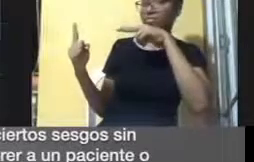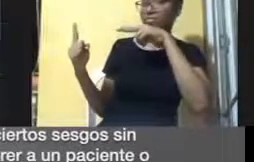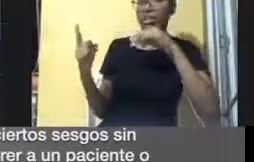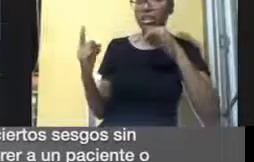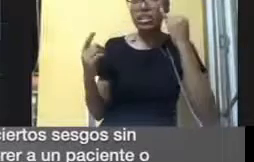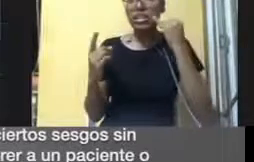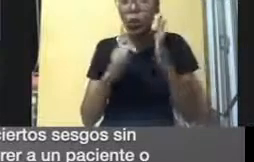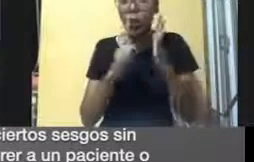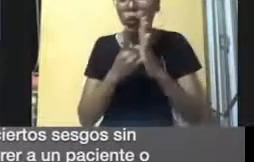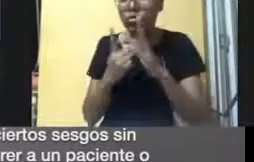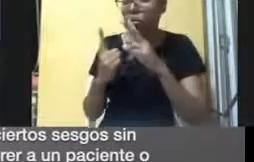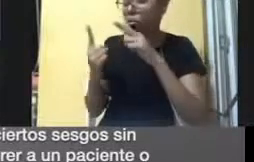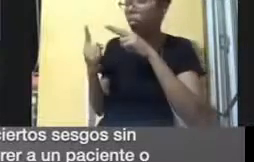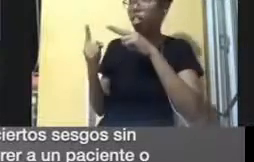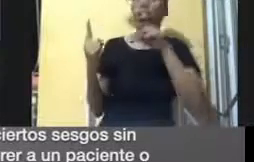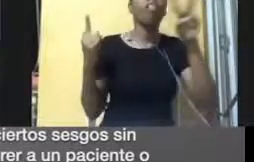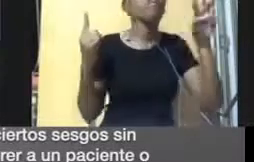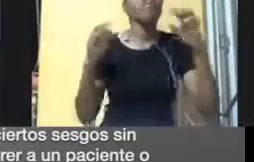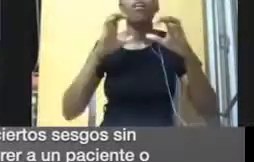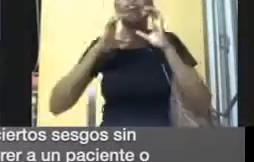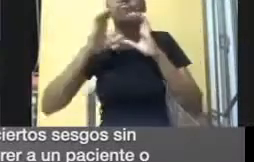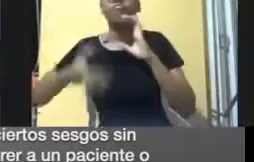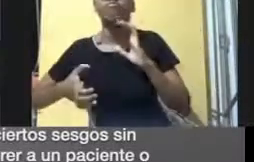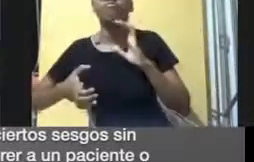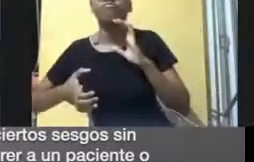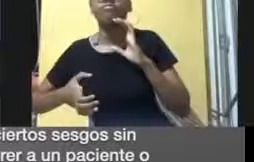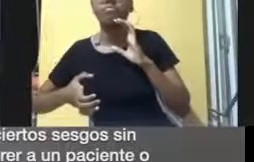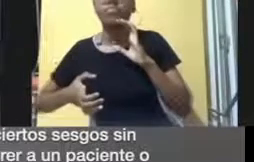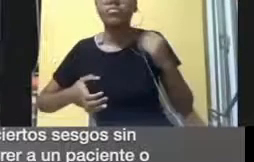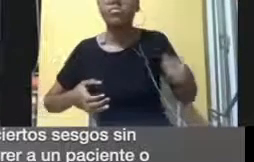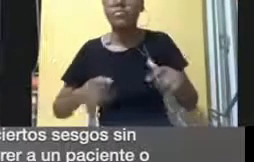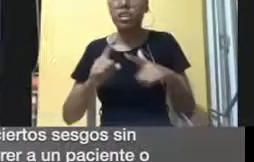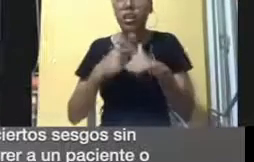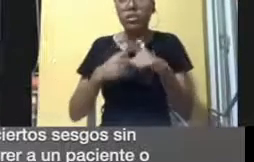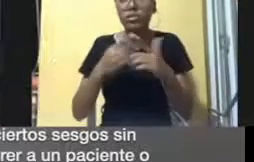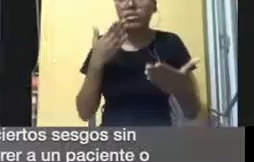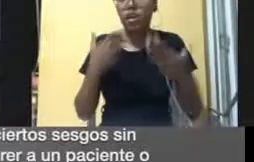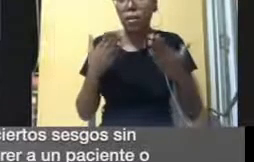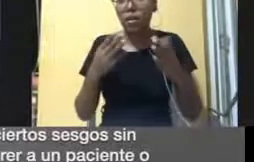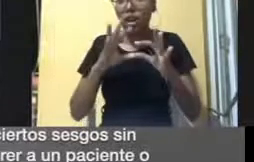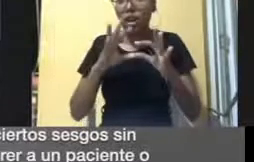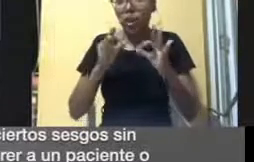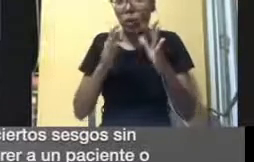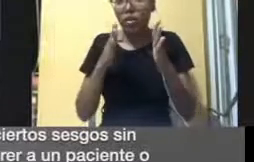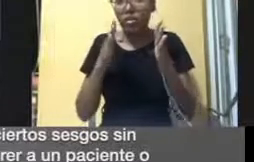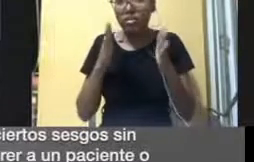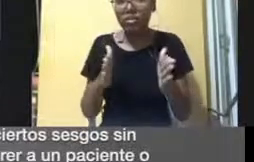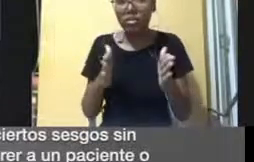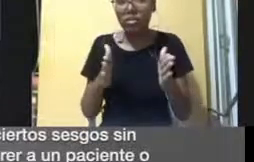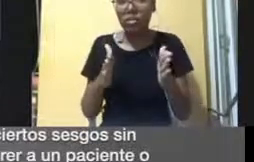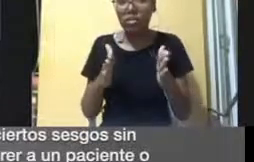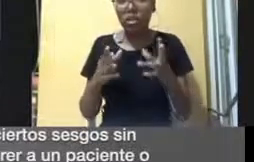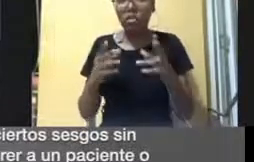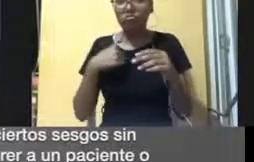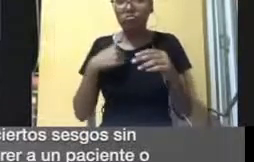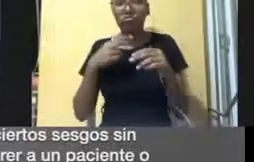comunicación. Entonces, aunque estén usando un intérprete, ese contacto visual es algo tan